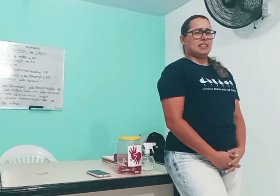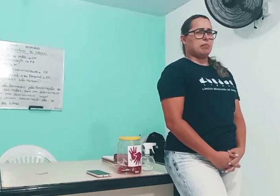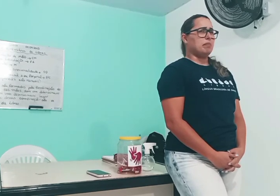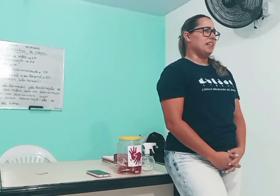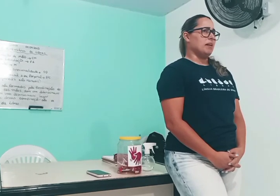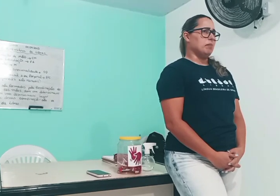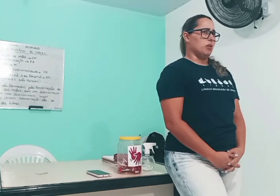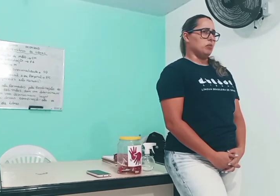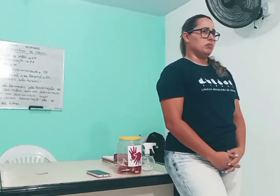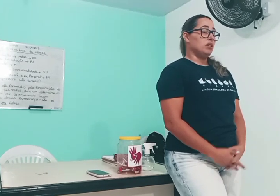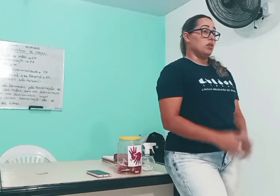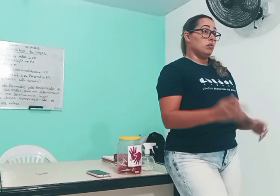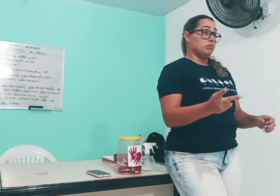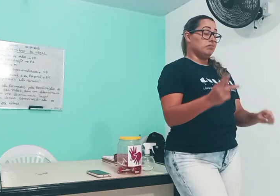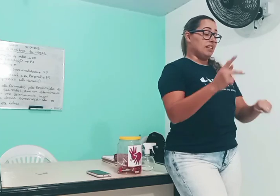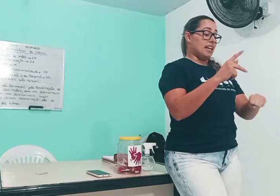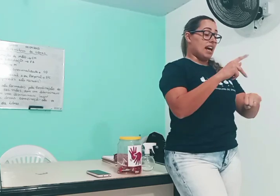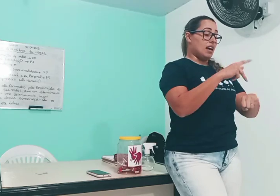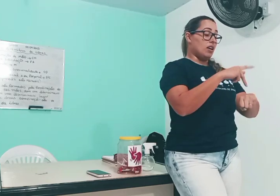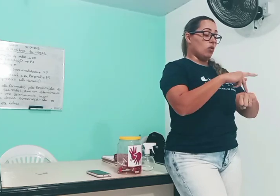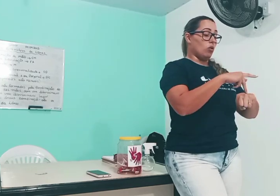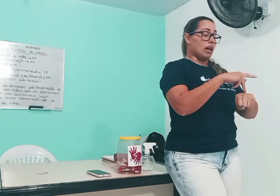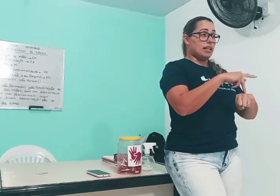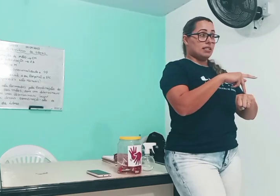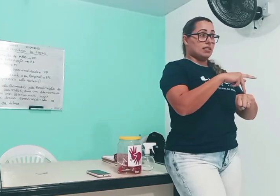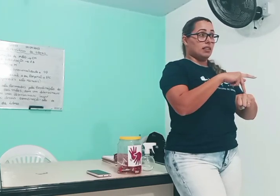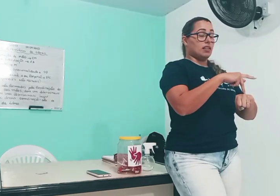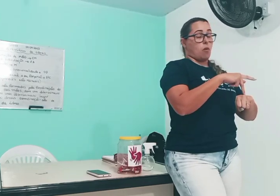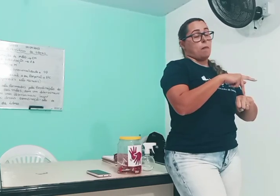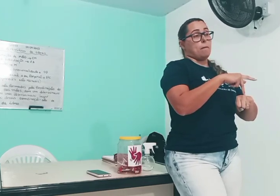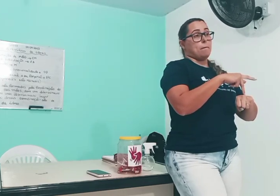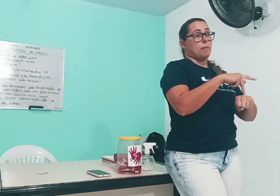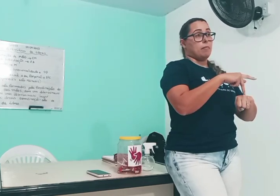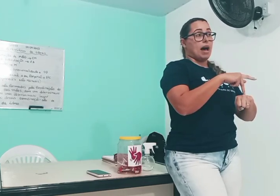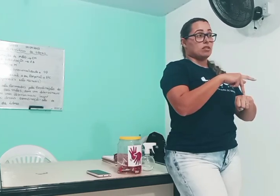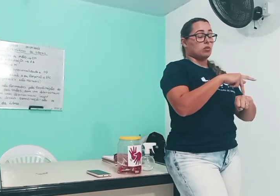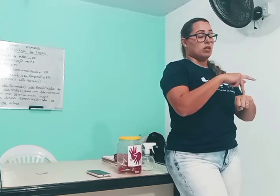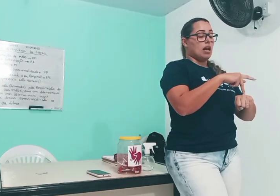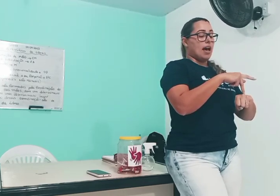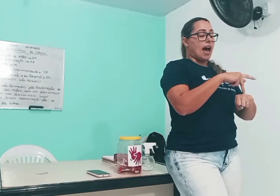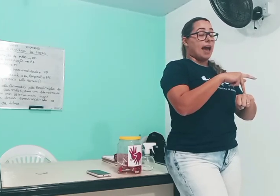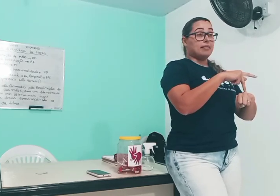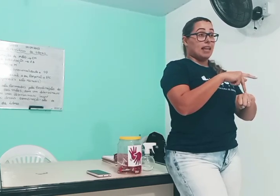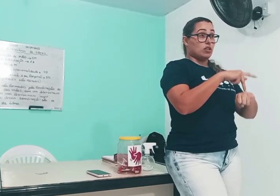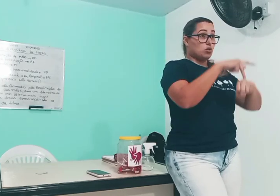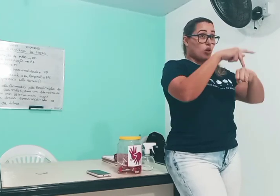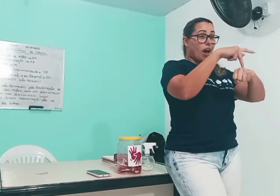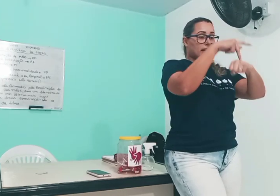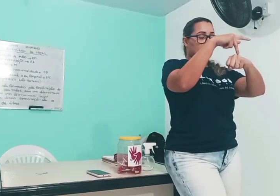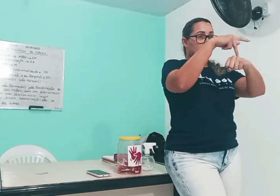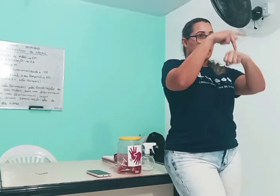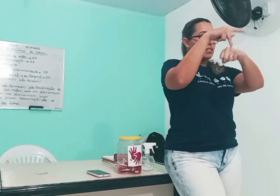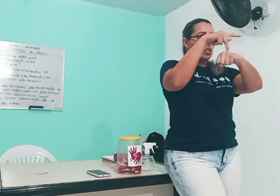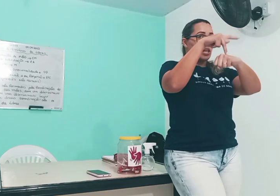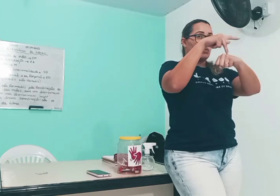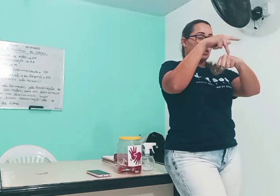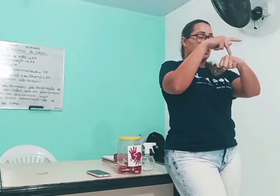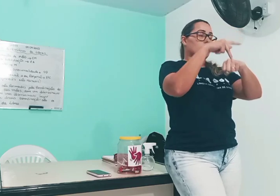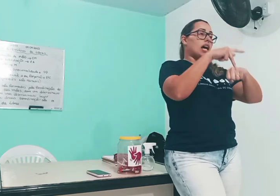P na mão. Eu colocaria assim, então, Páscoa. Aí tem, só aqui, desse jeito aqui, a